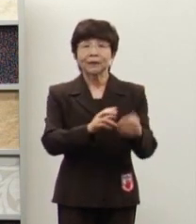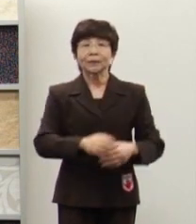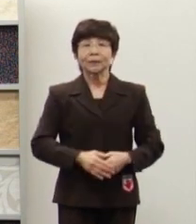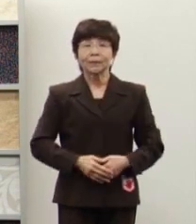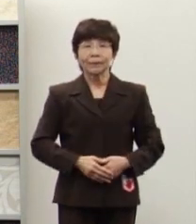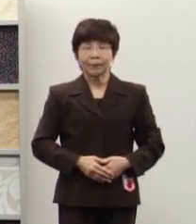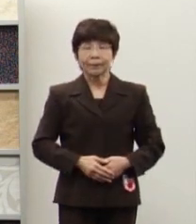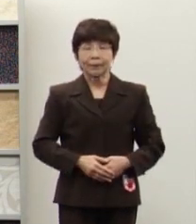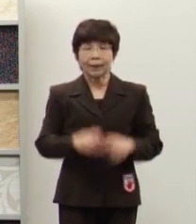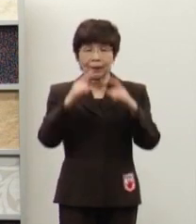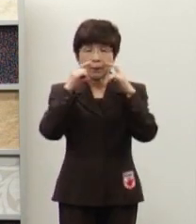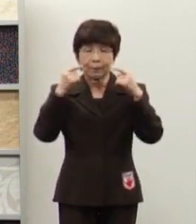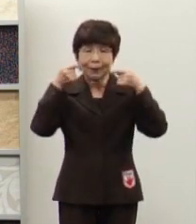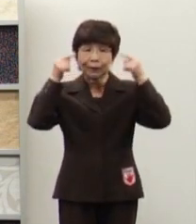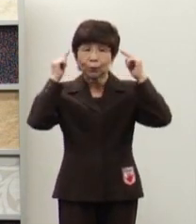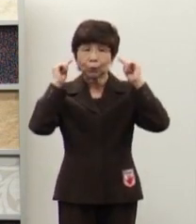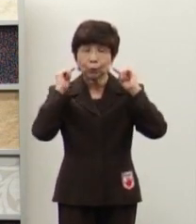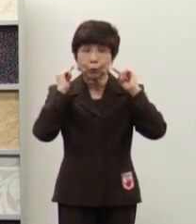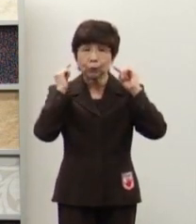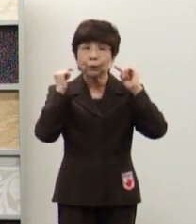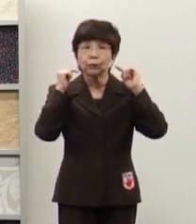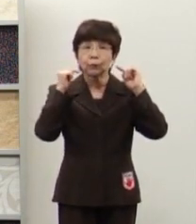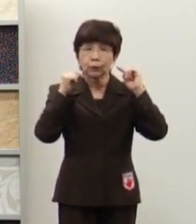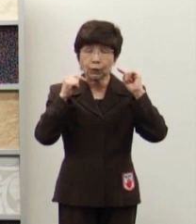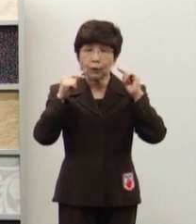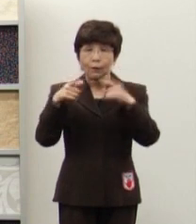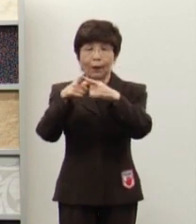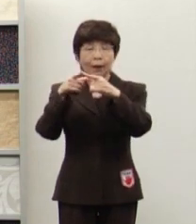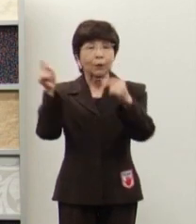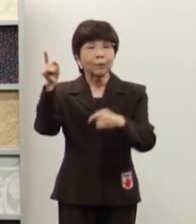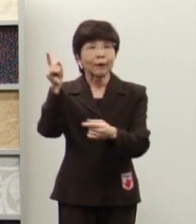なお、マスクの着用につきましては、国が